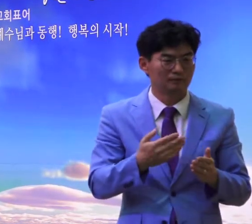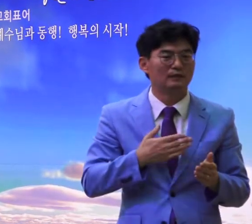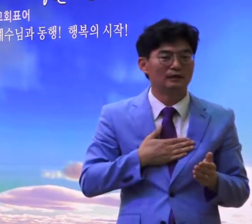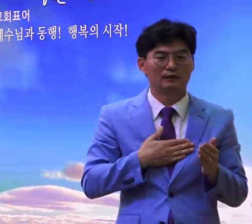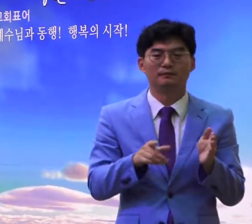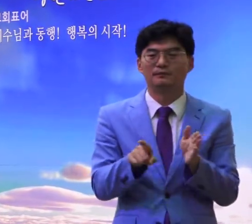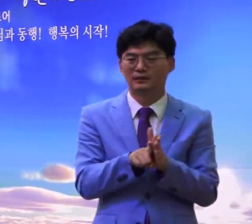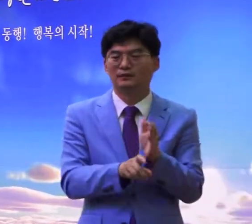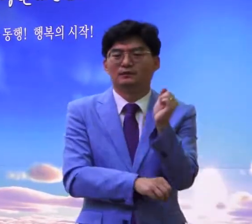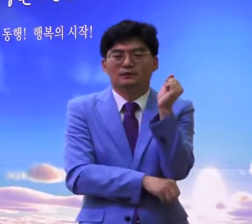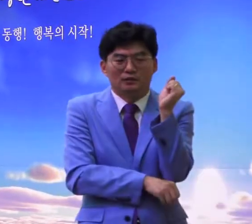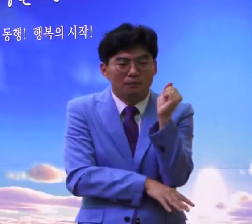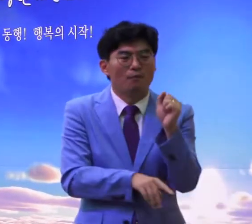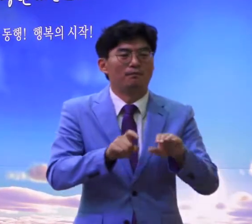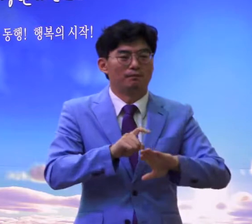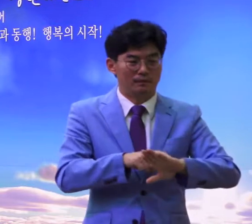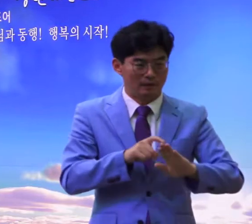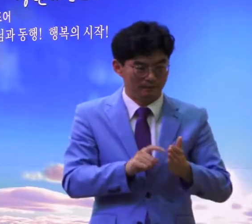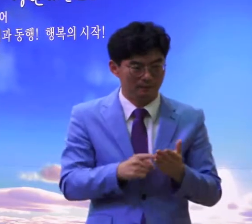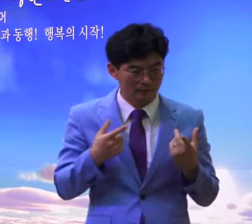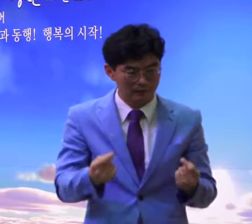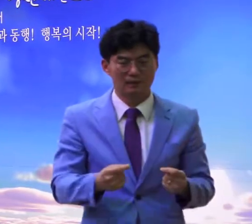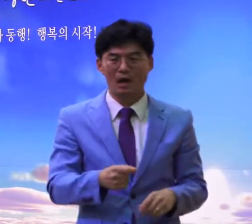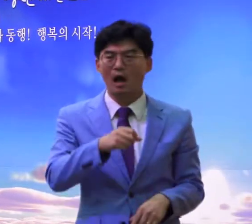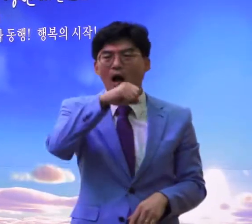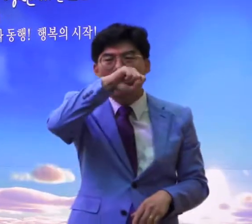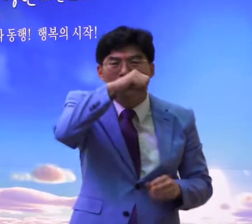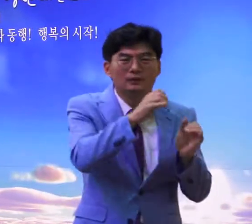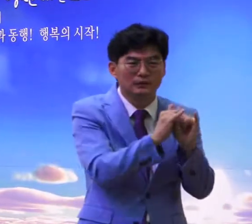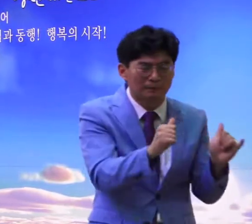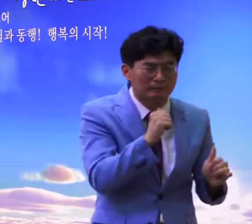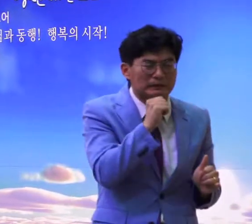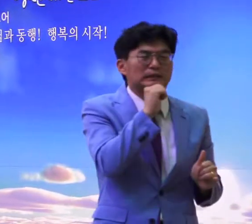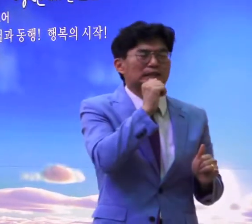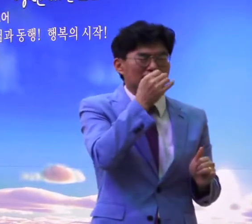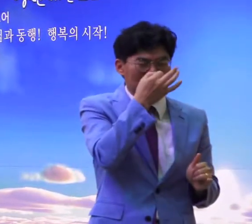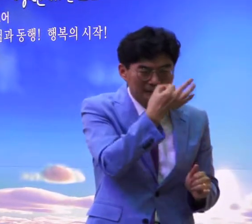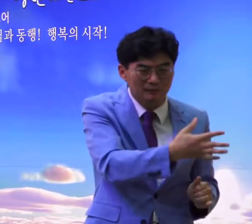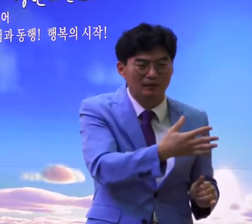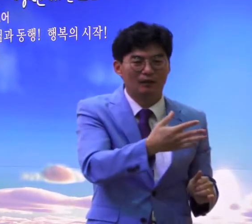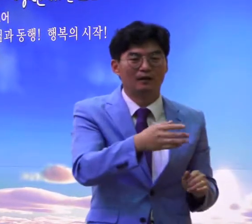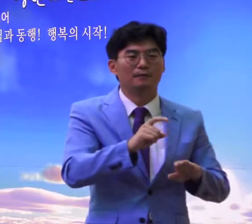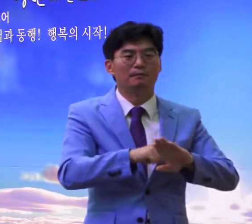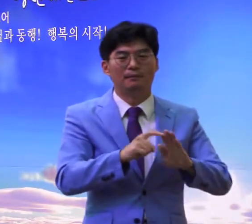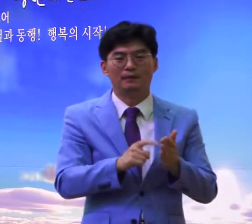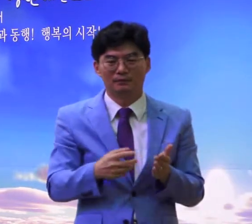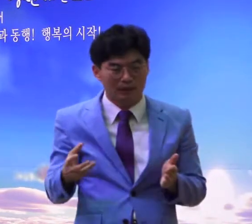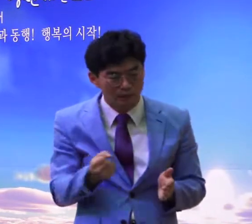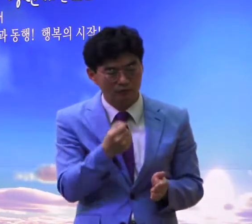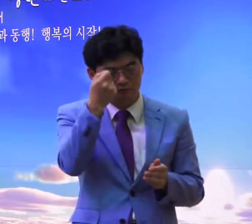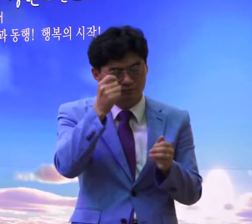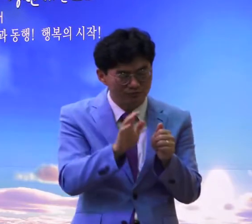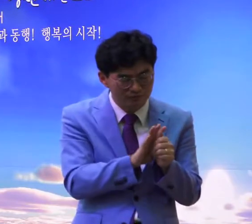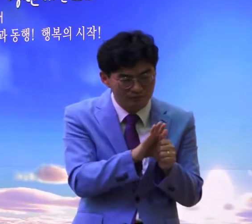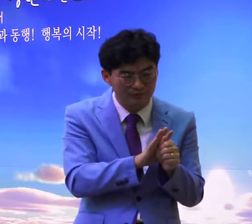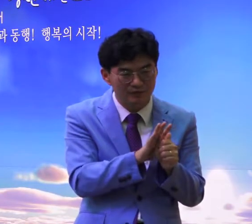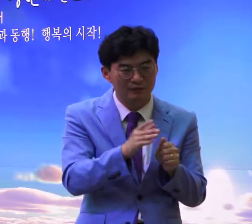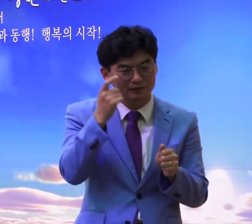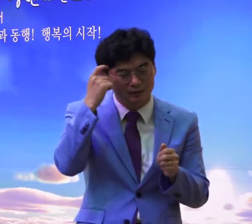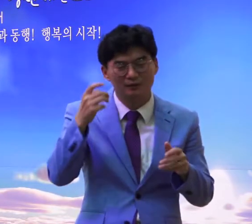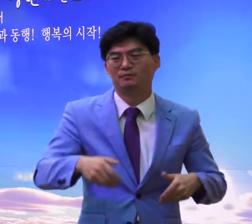곳에 있는 아이들 위해서 함께 기도하자. 이런 것은 굉장히 좋은 교육이 될 거라 생각합니다. 이 시간